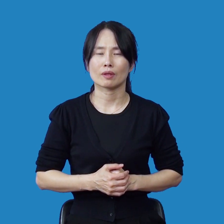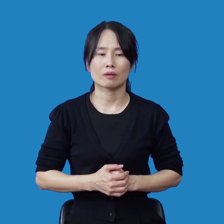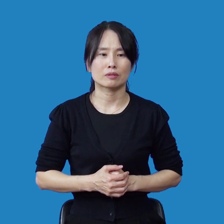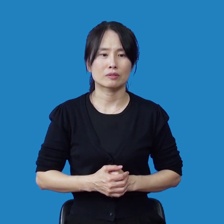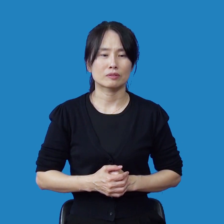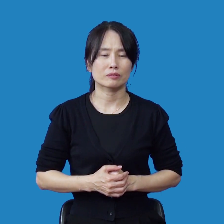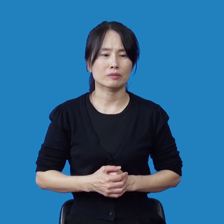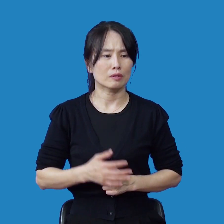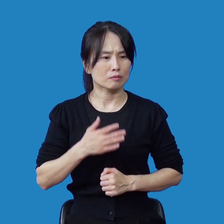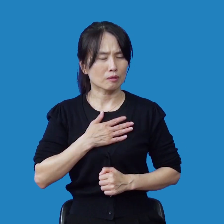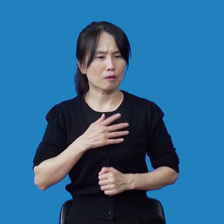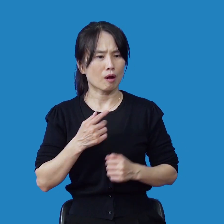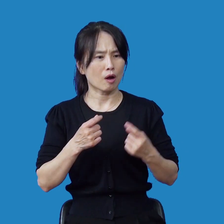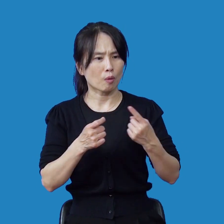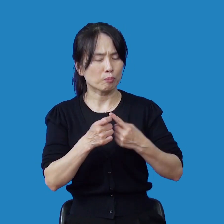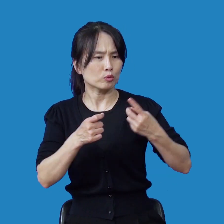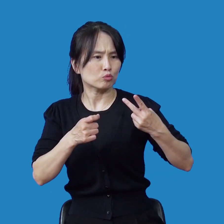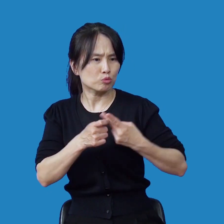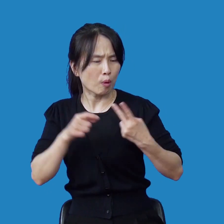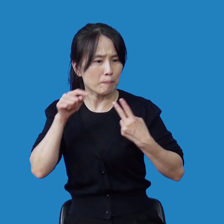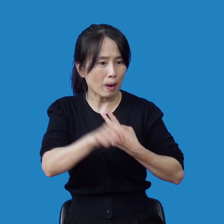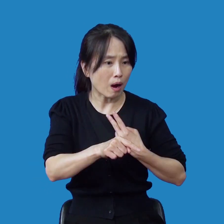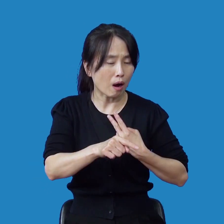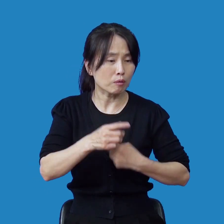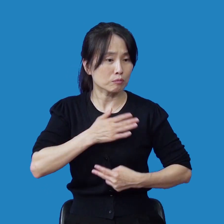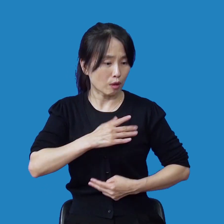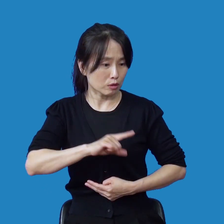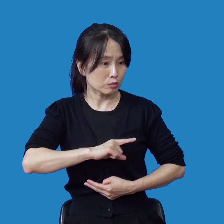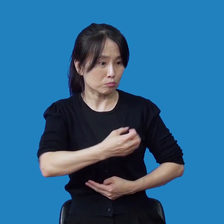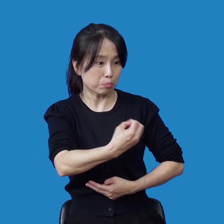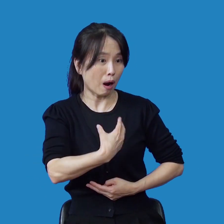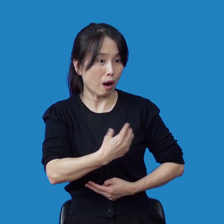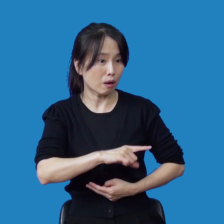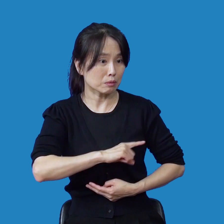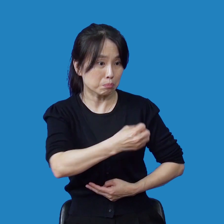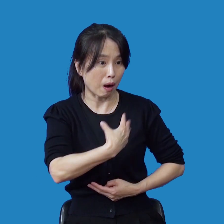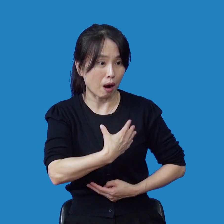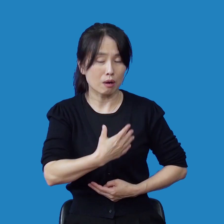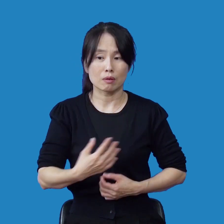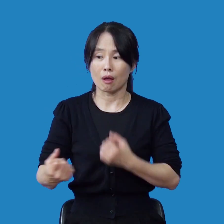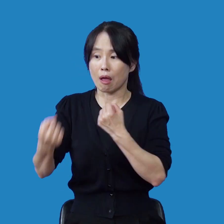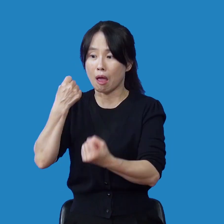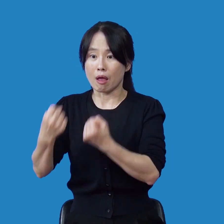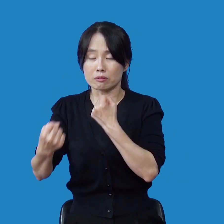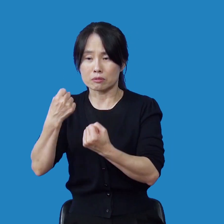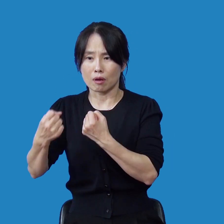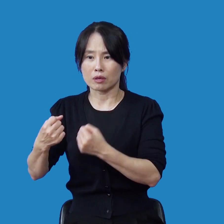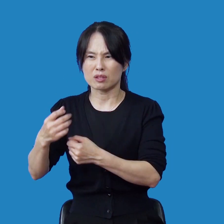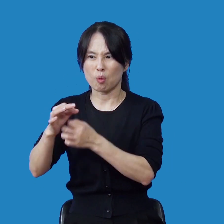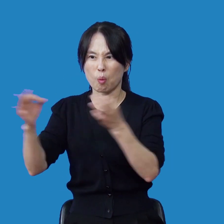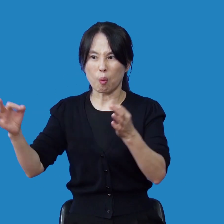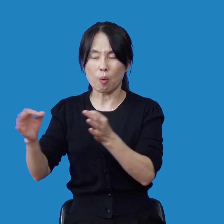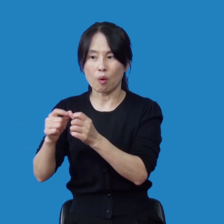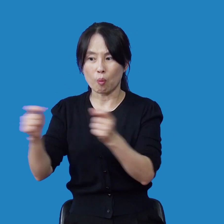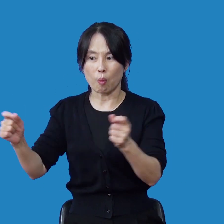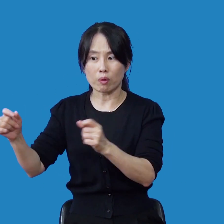이튿날 두 번째 가니까 사람들이 자기 이름을 알고 있더랍니다. 헬스장에는 몇 년을 다녀도